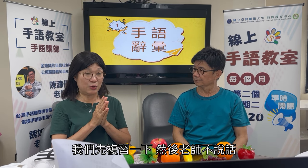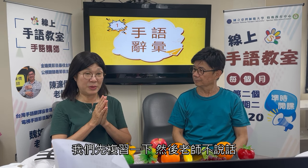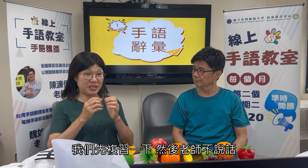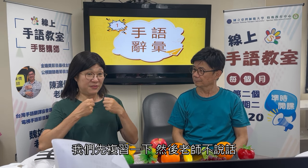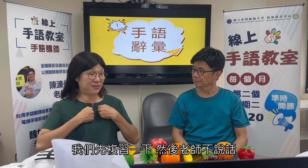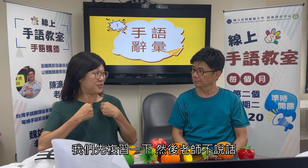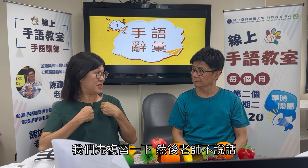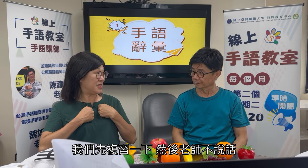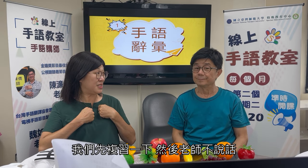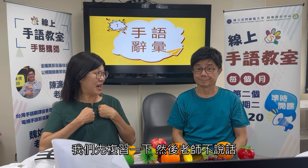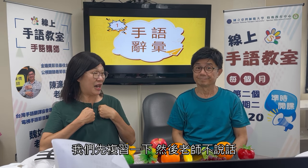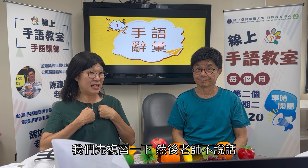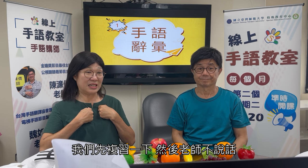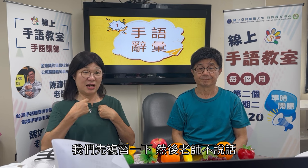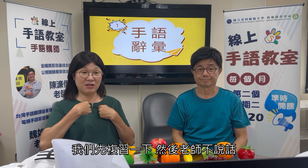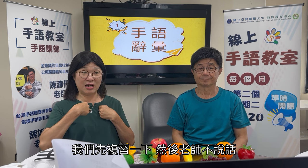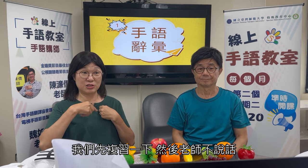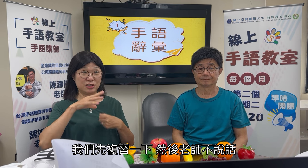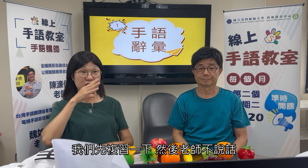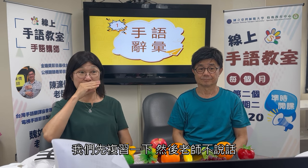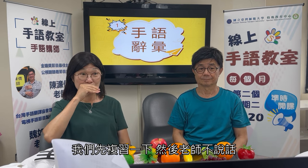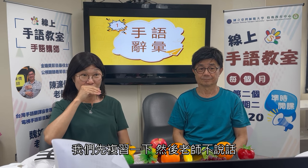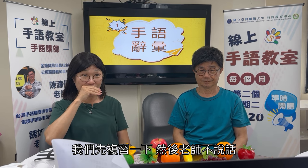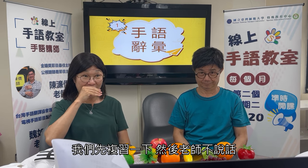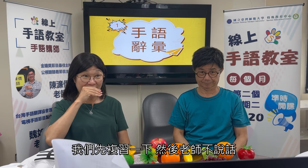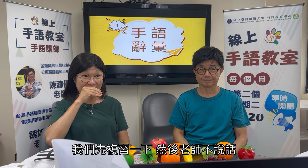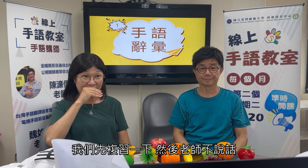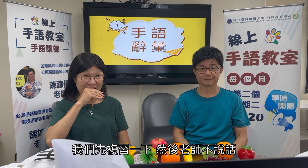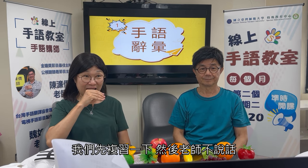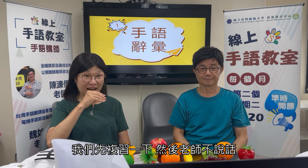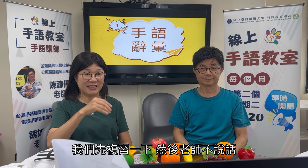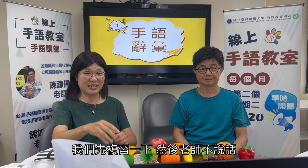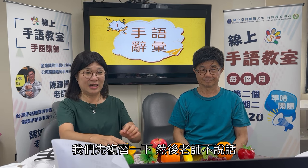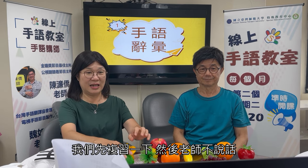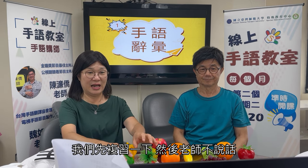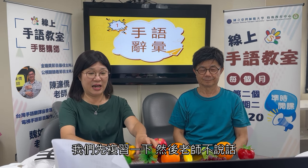我们先复习一下，然后老师不说话。好，